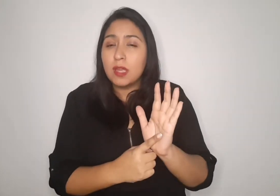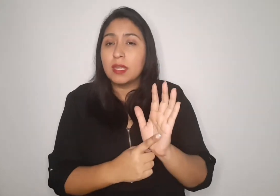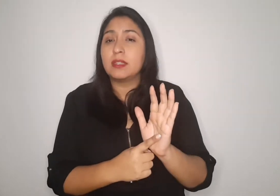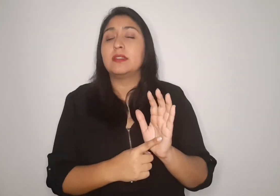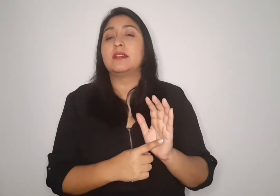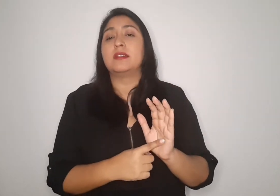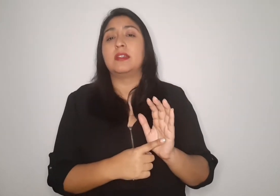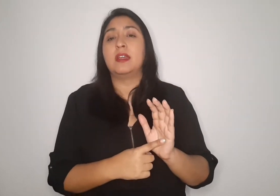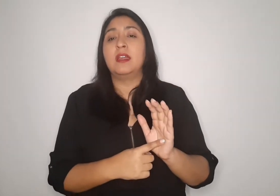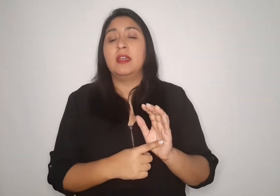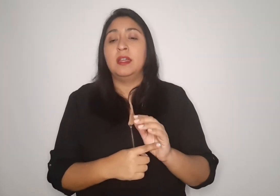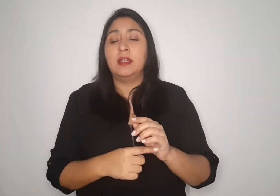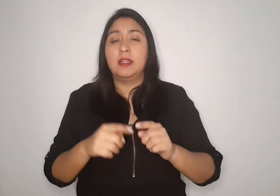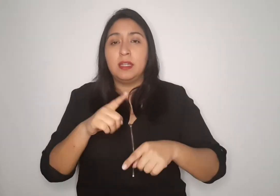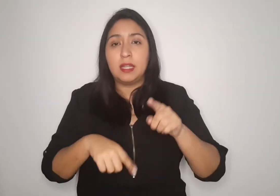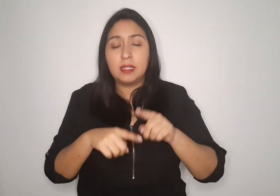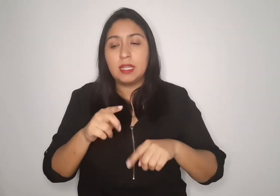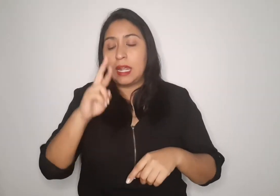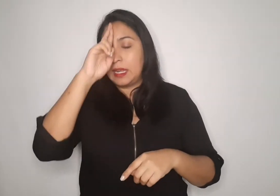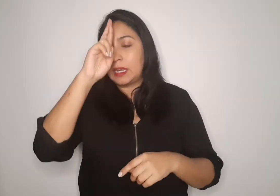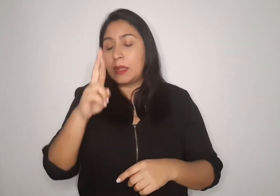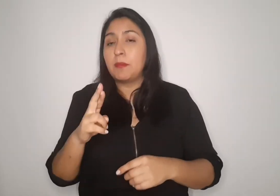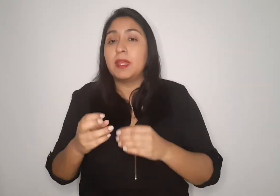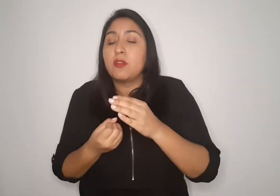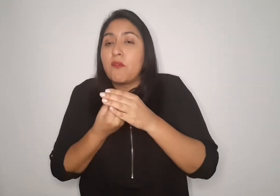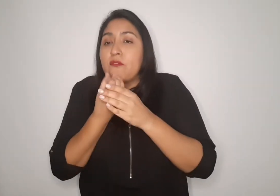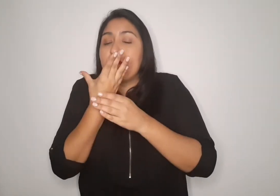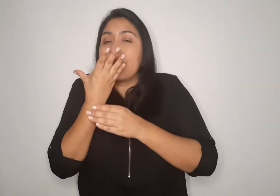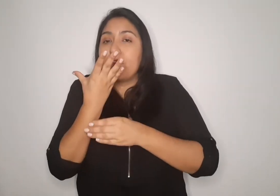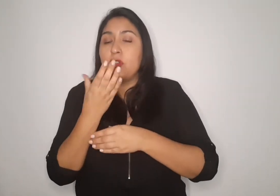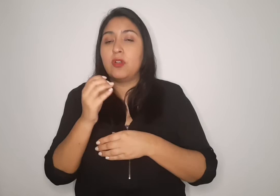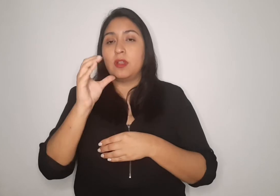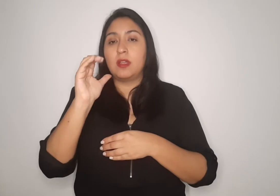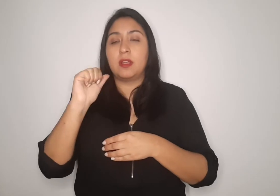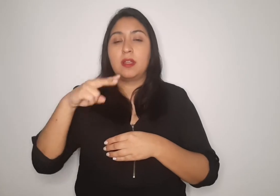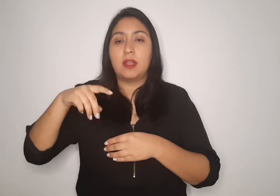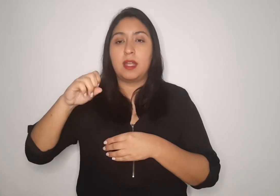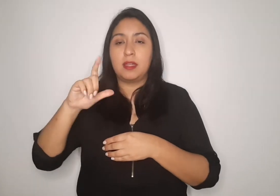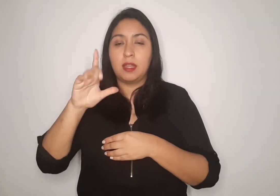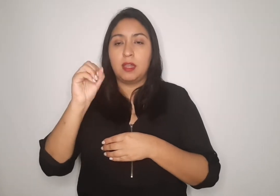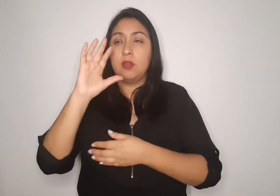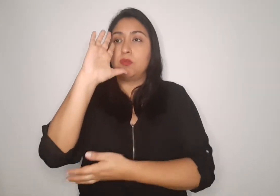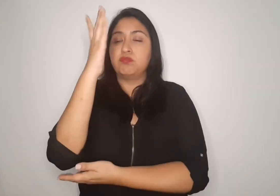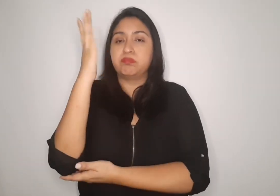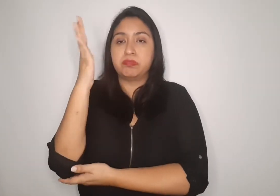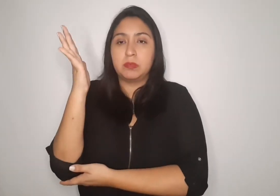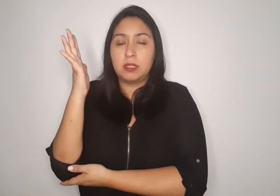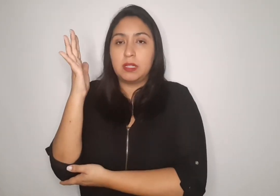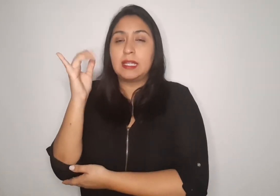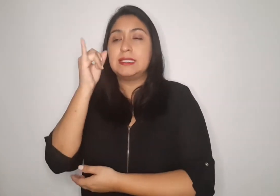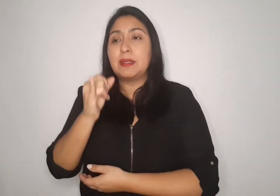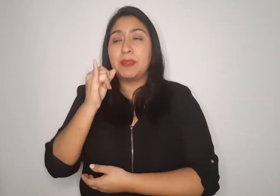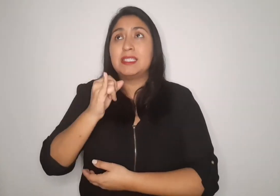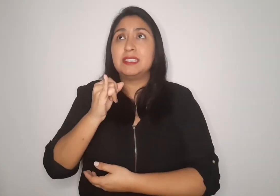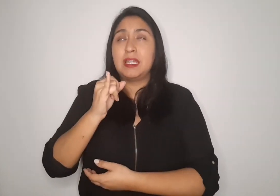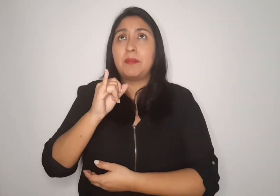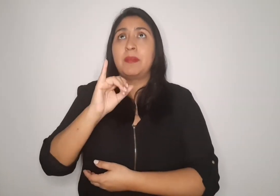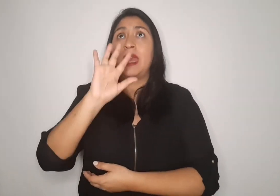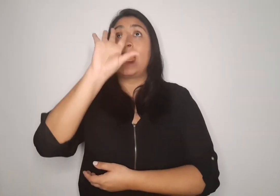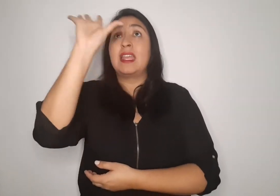flor del canelo. Entonces hay siempre una relación con el cielo y algo proyectado en la tierra. Y Huiñol-Tripantu es